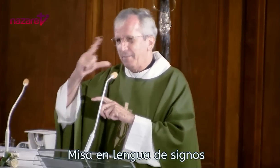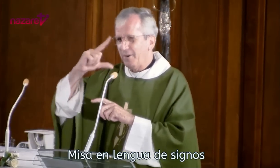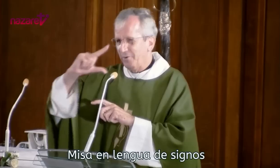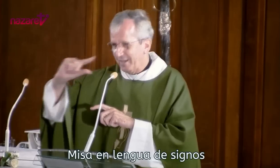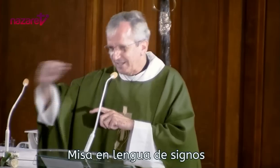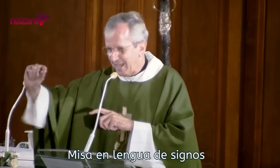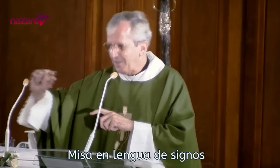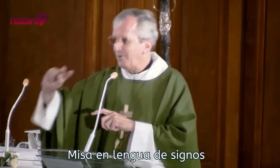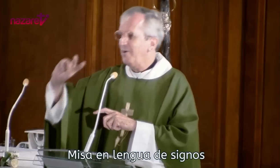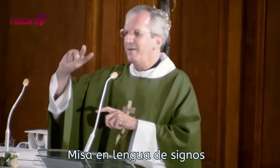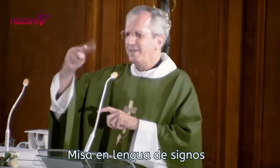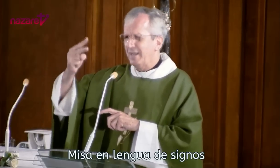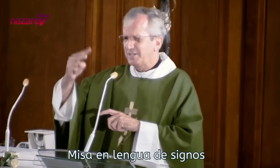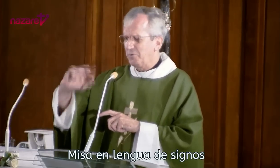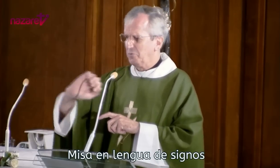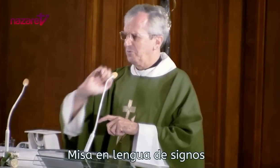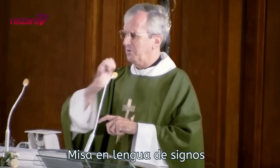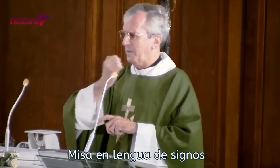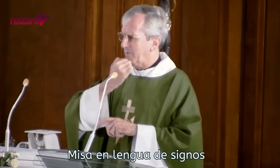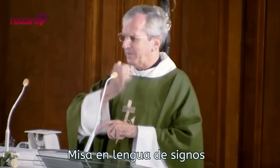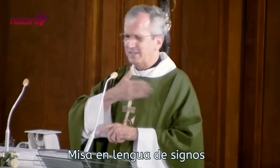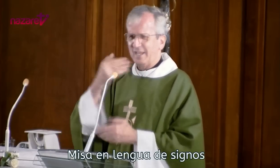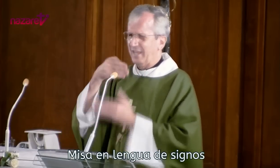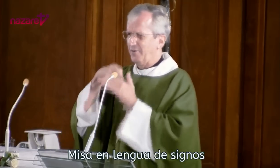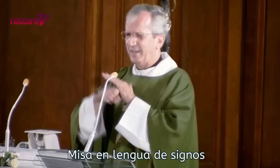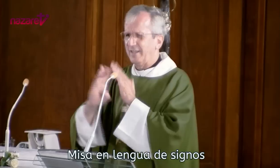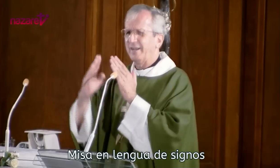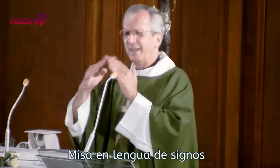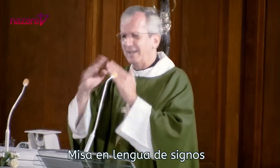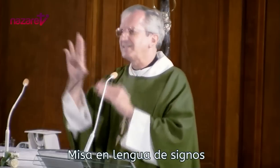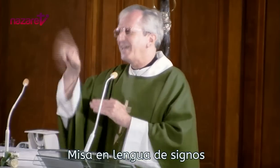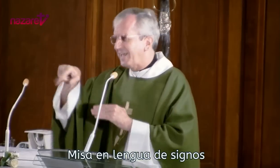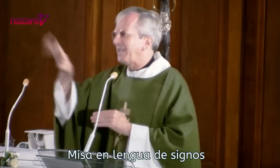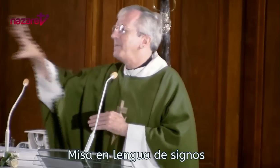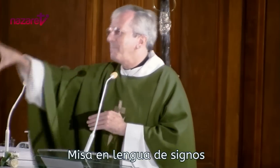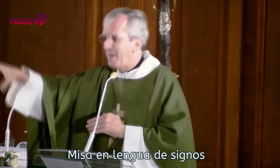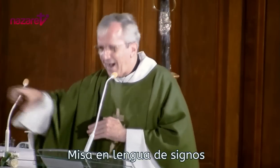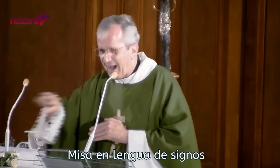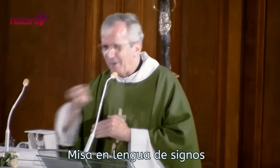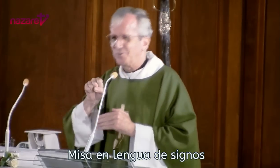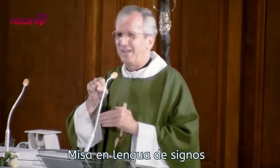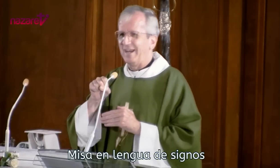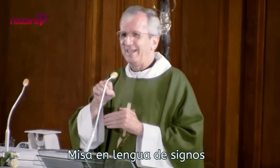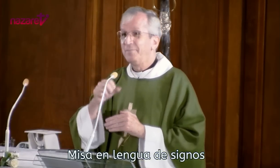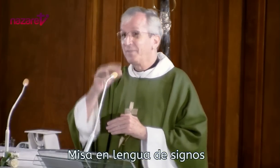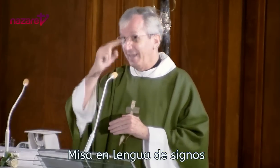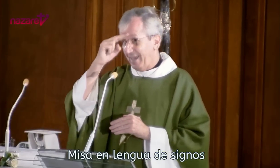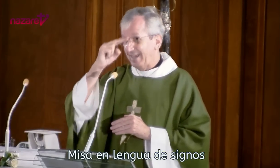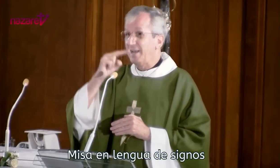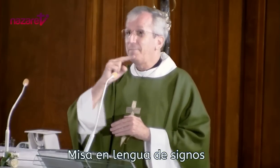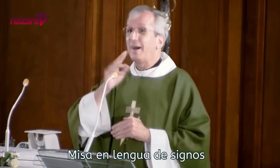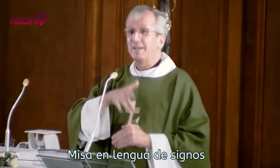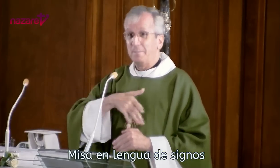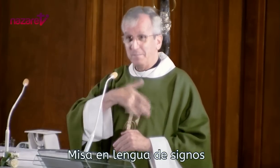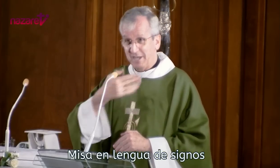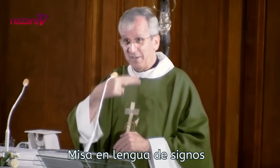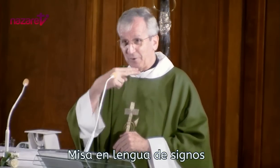primero que se ha ido y al segundo que protesta, que no quiere entrar en casa y que también va a buscarle. Es el Padre